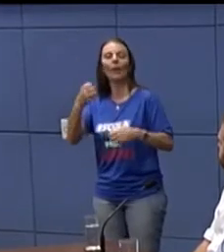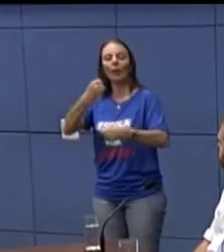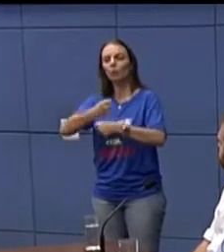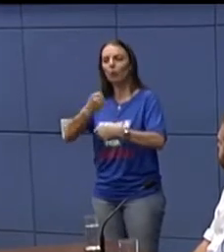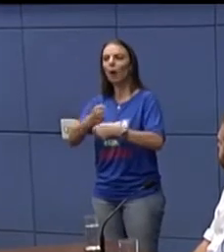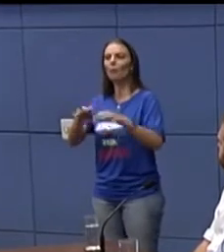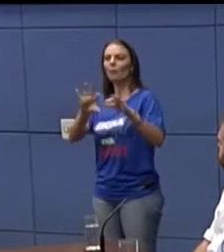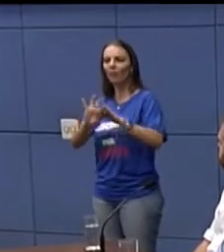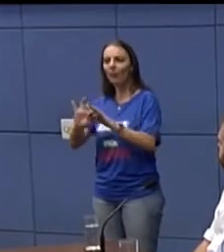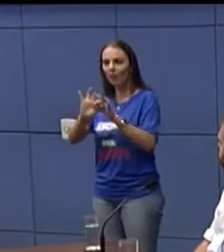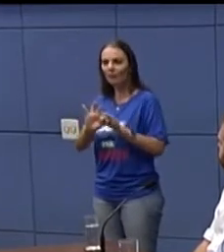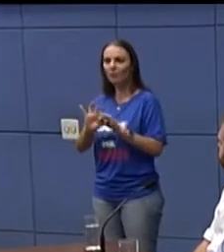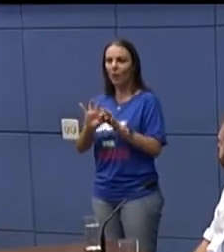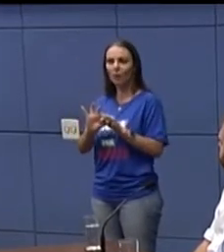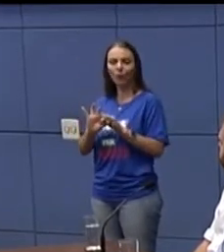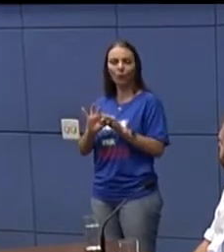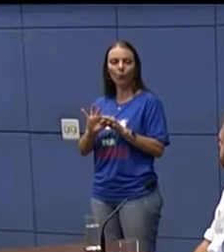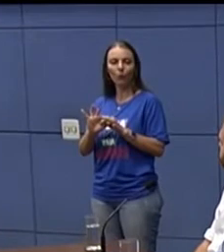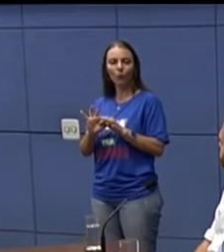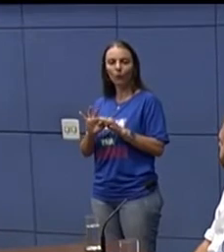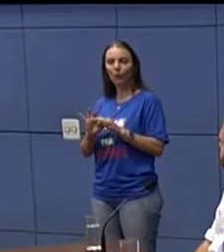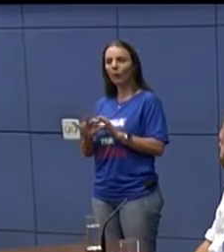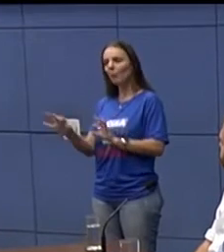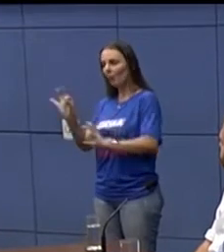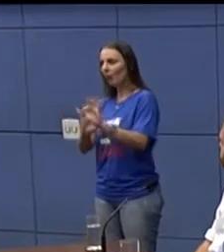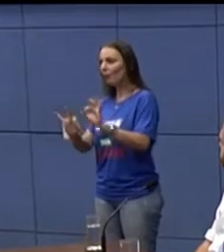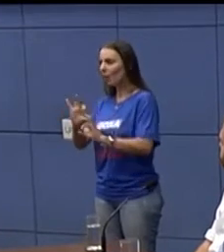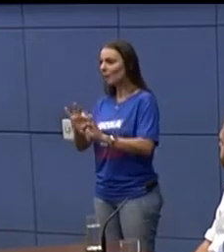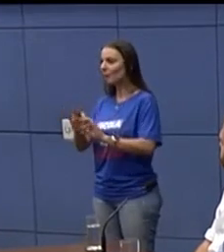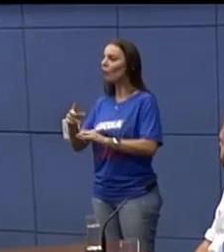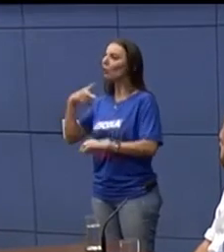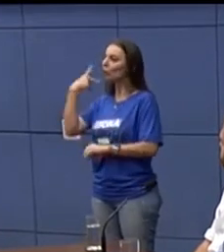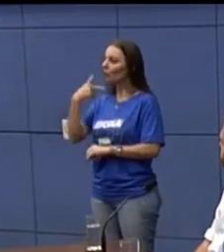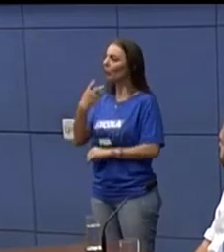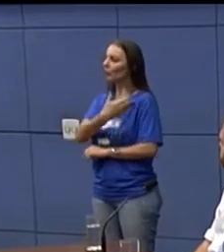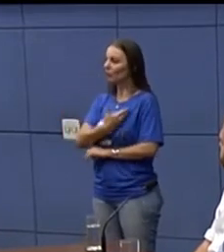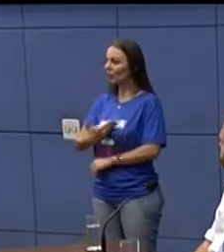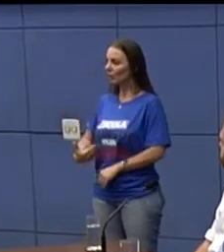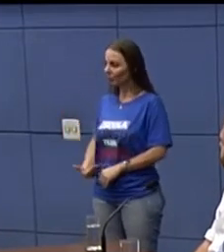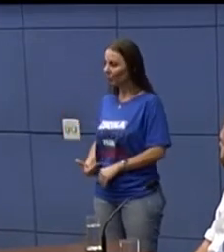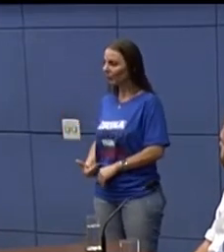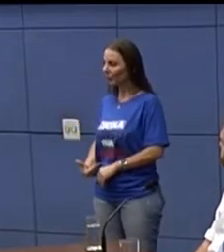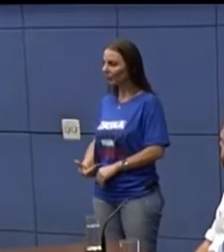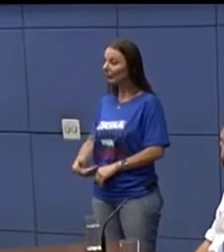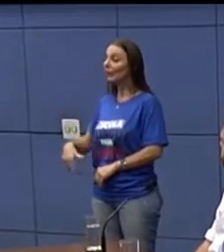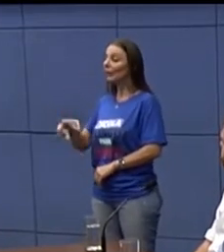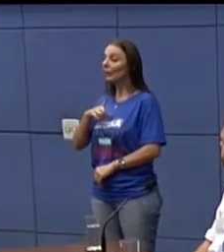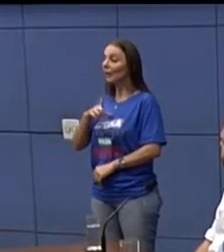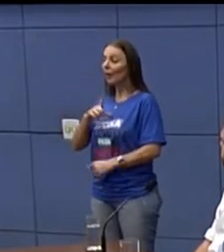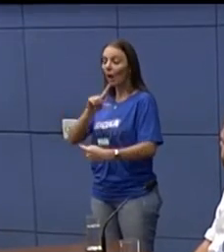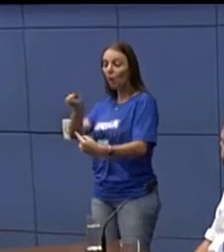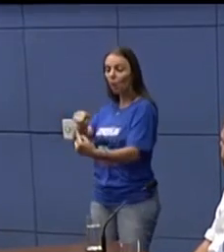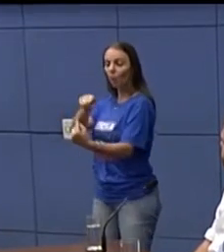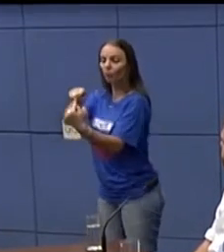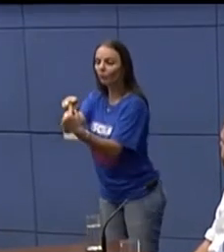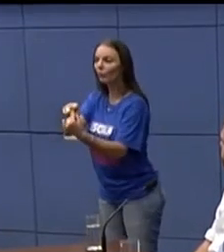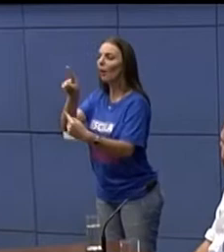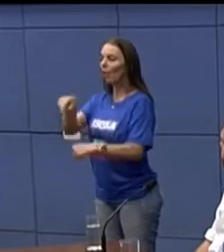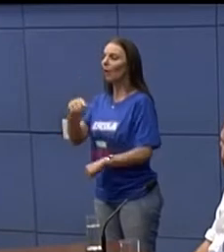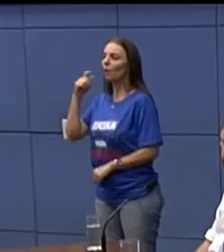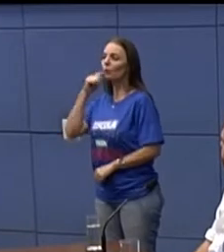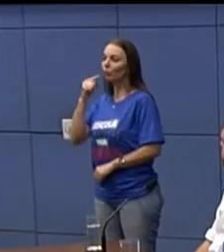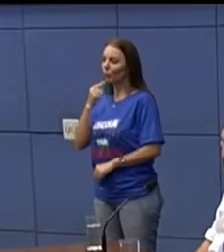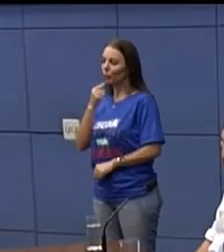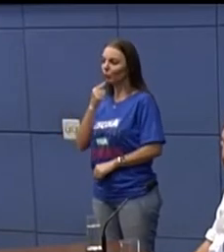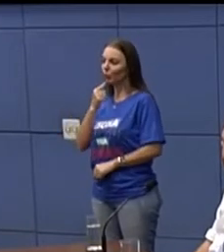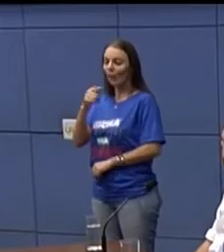Federação, na elaboração e implantação de políticas públicas cujo público-alvo sejam os surdos, nas áreas